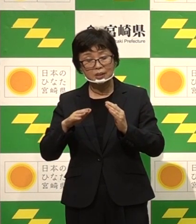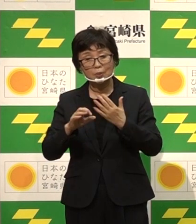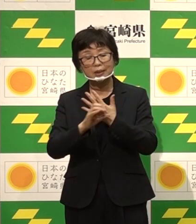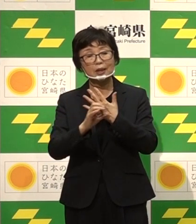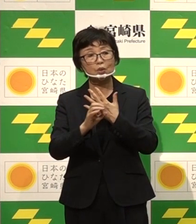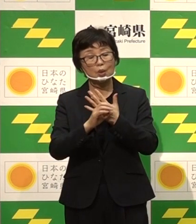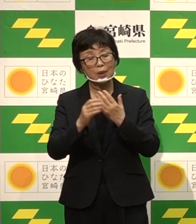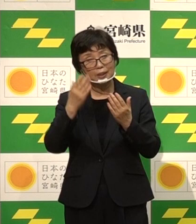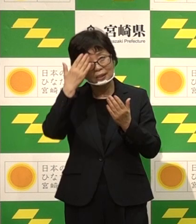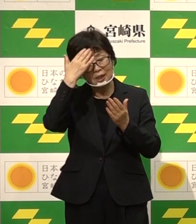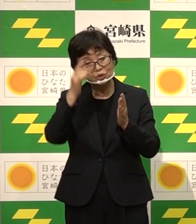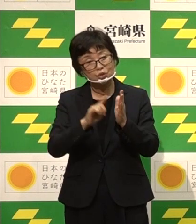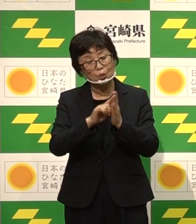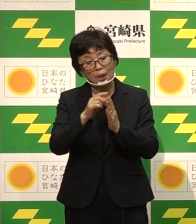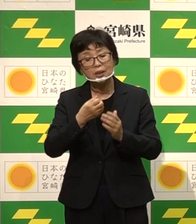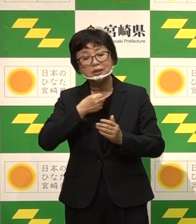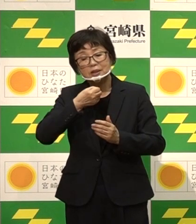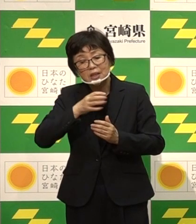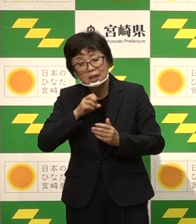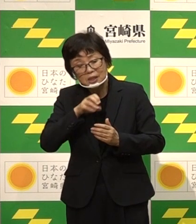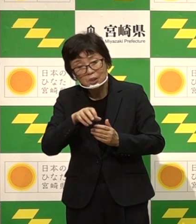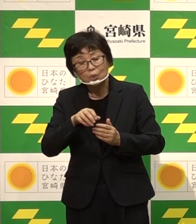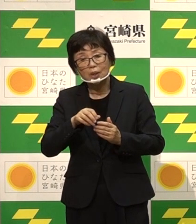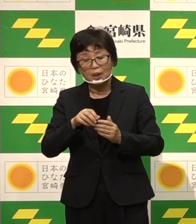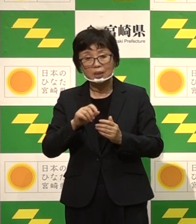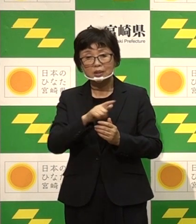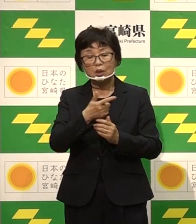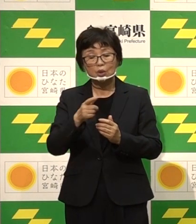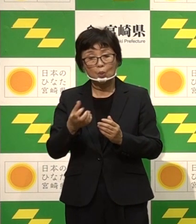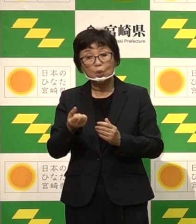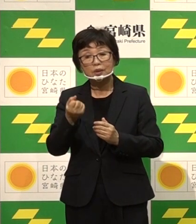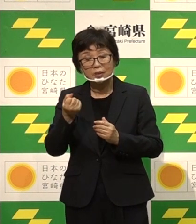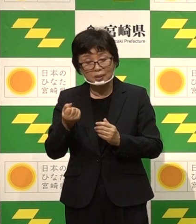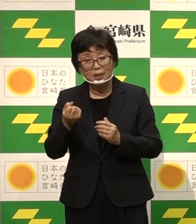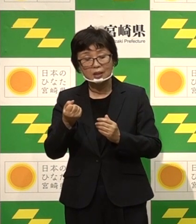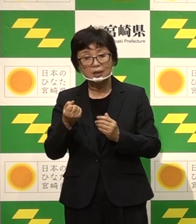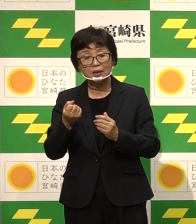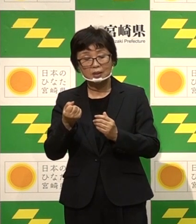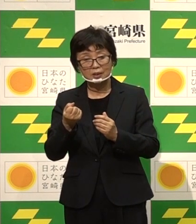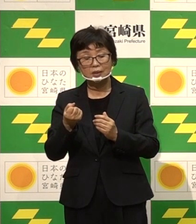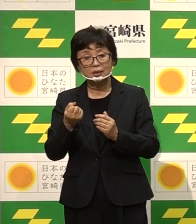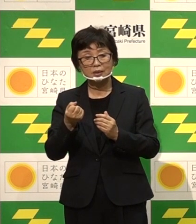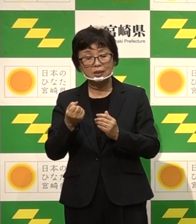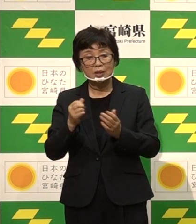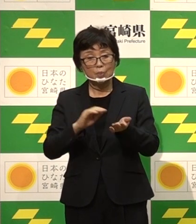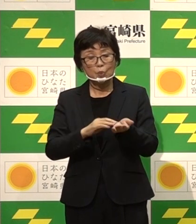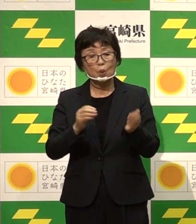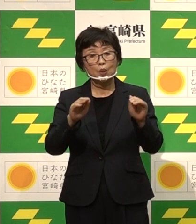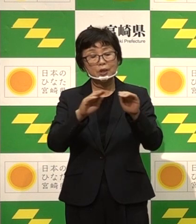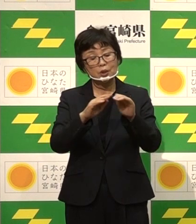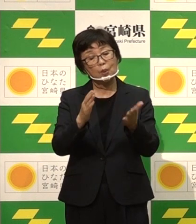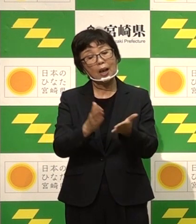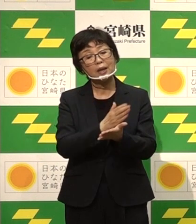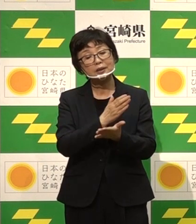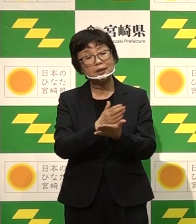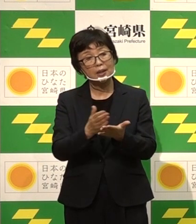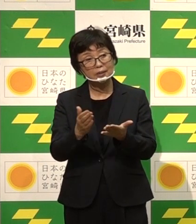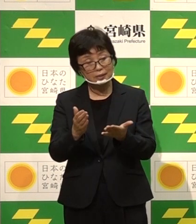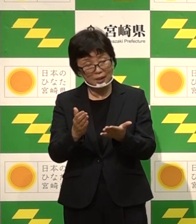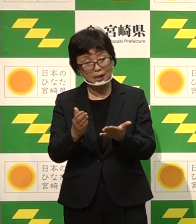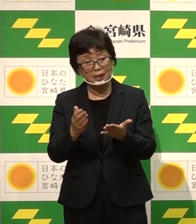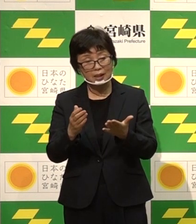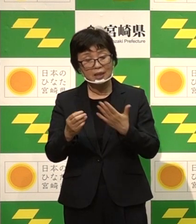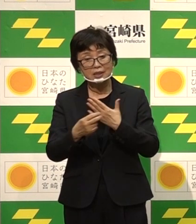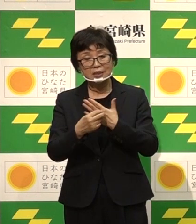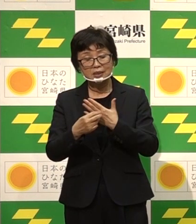例えば発熱とか咳とかですね、そういったものを持って、医師の判断によって診